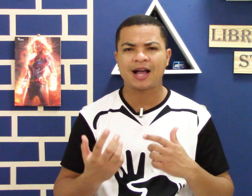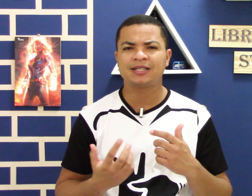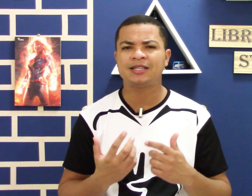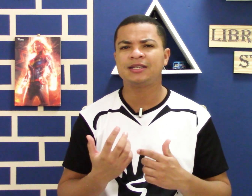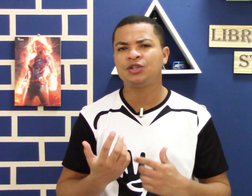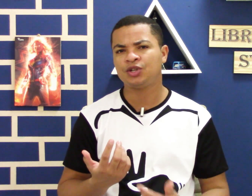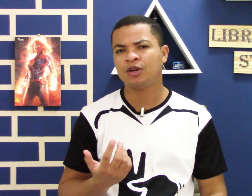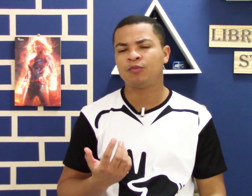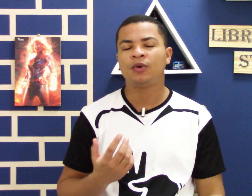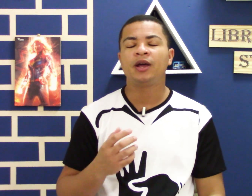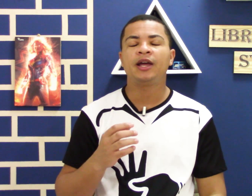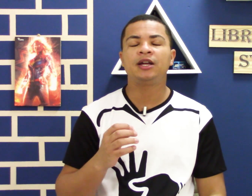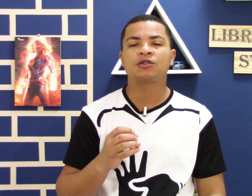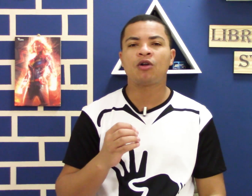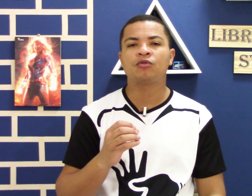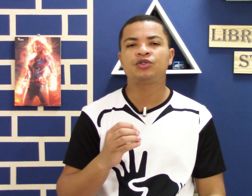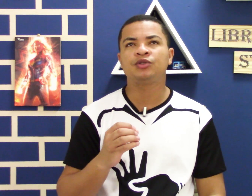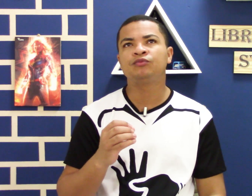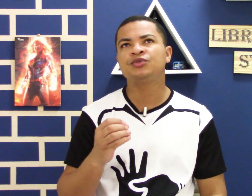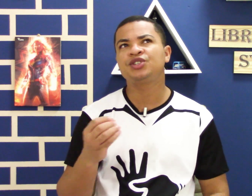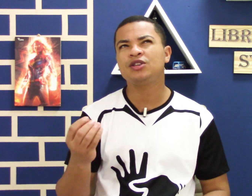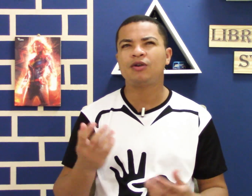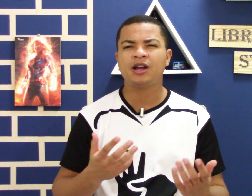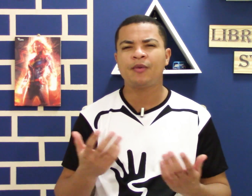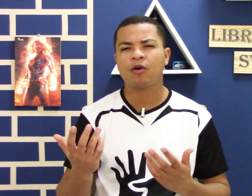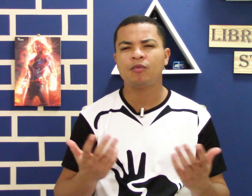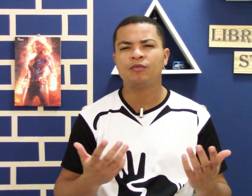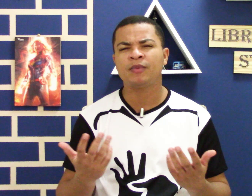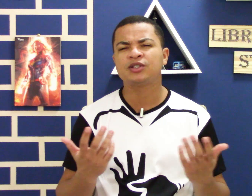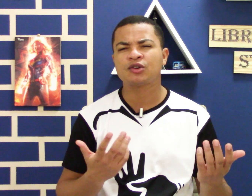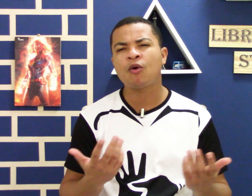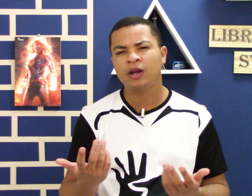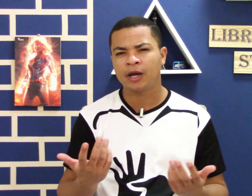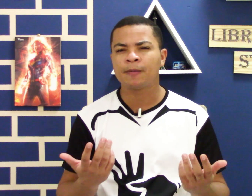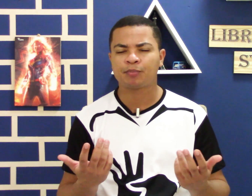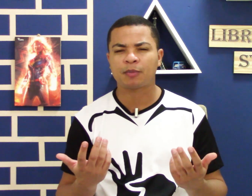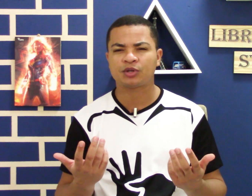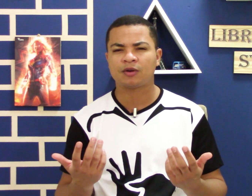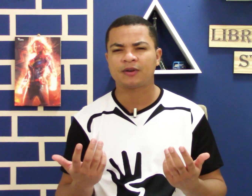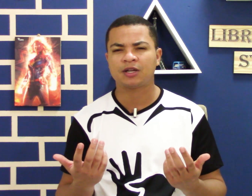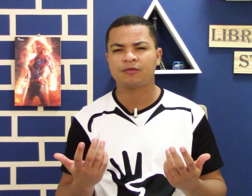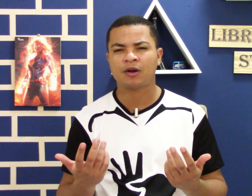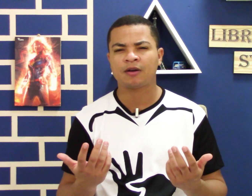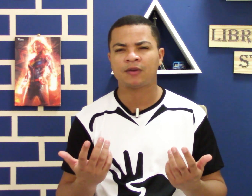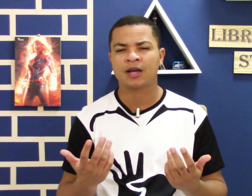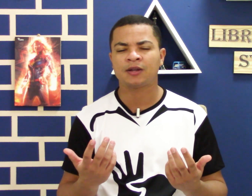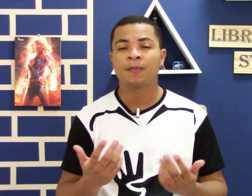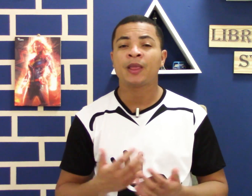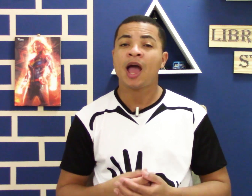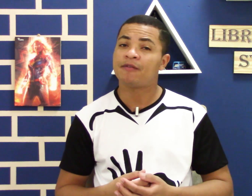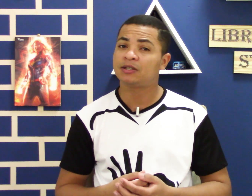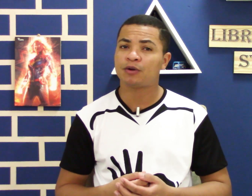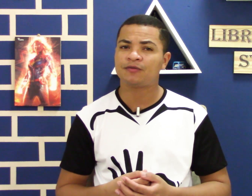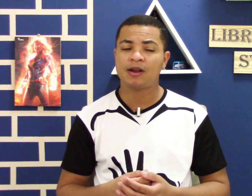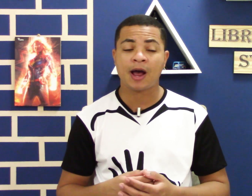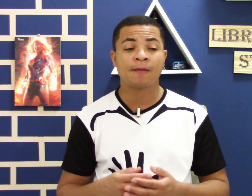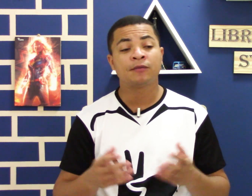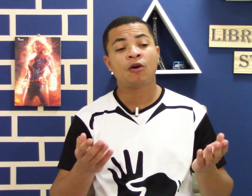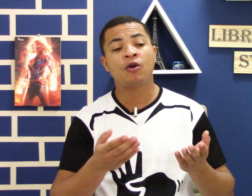frases desse tipo, eles colocam um sim ou não, é como uma escolha para a pessoa fazer no final da frase. Aí você pode falar: